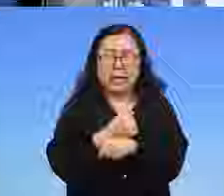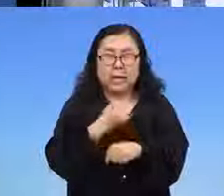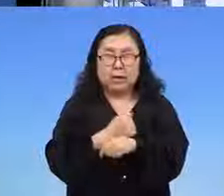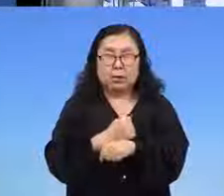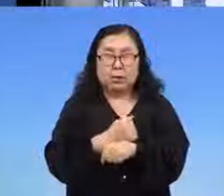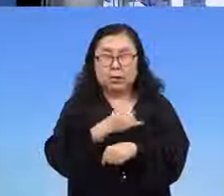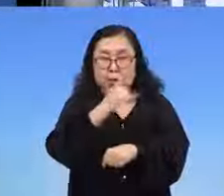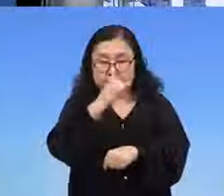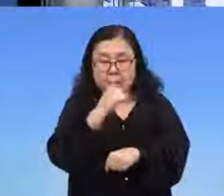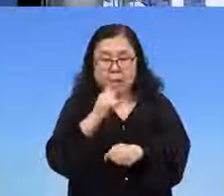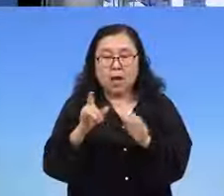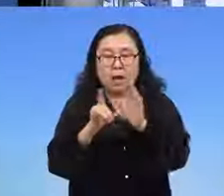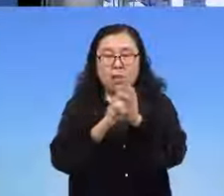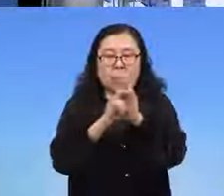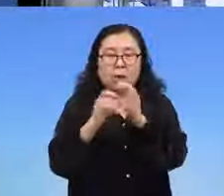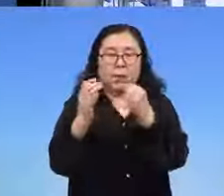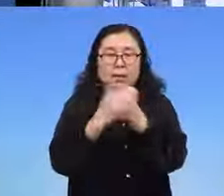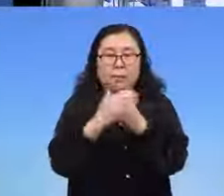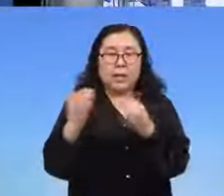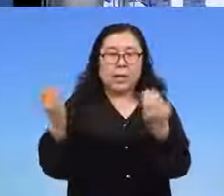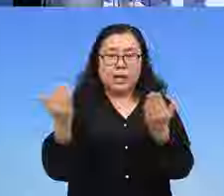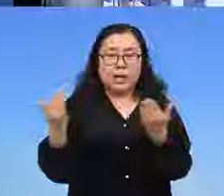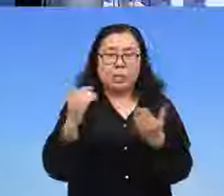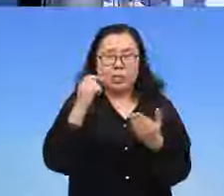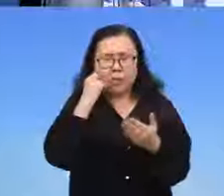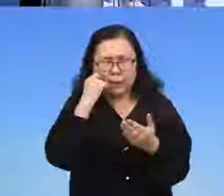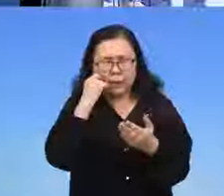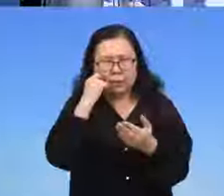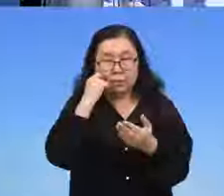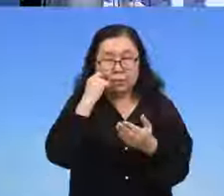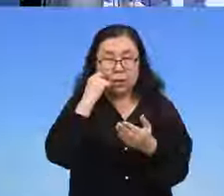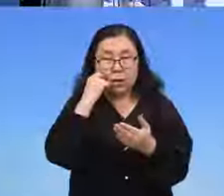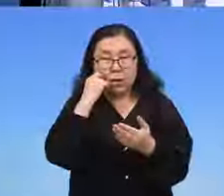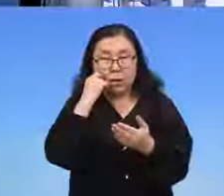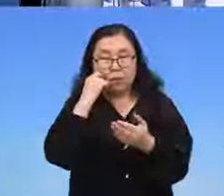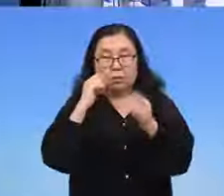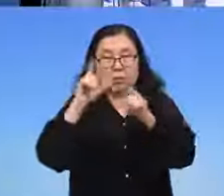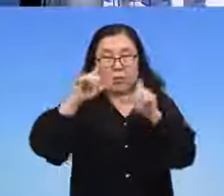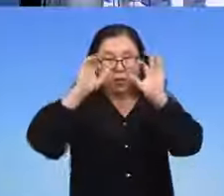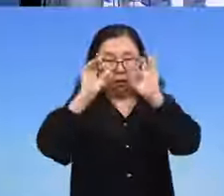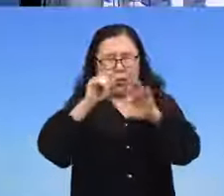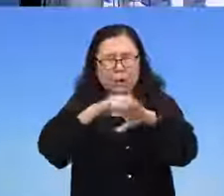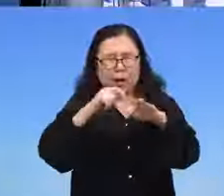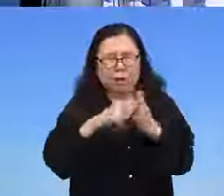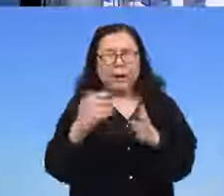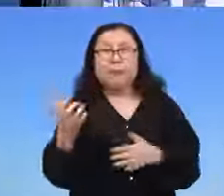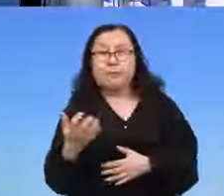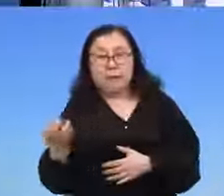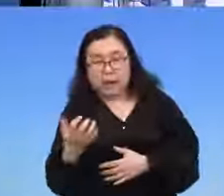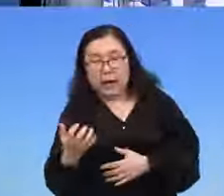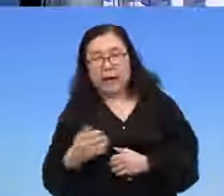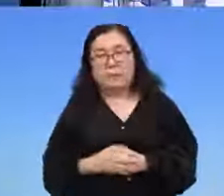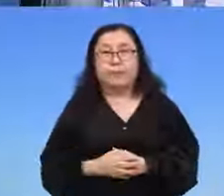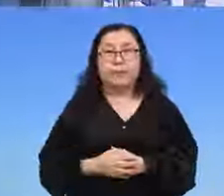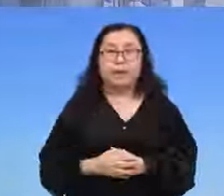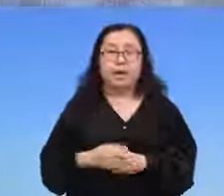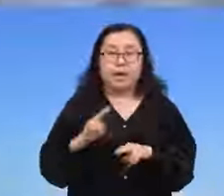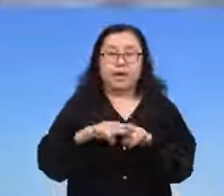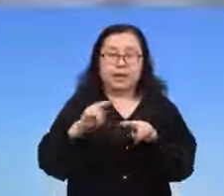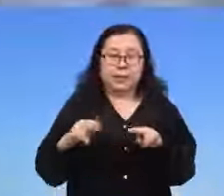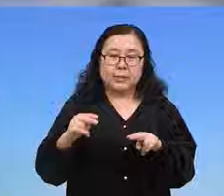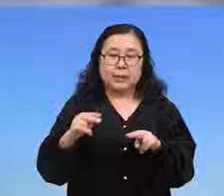때 마음이 찢어지는 것 같습니다. 그러면서 저에게 목사님 언젠가 이 은퇴하신 미자리